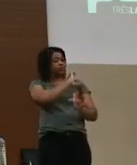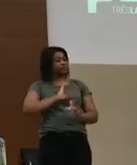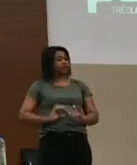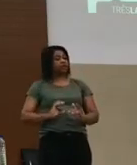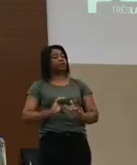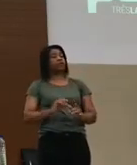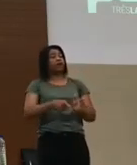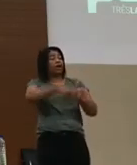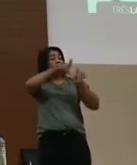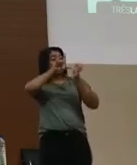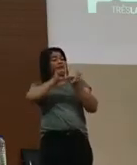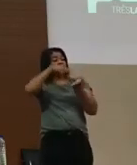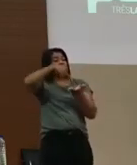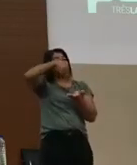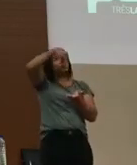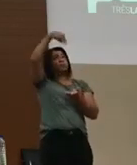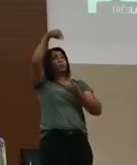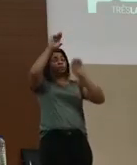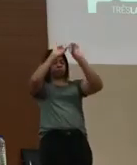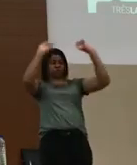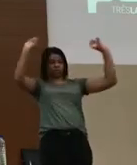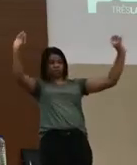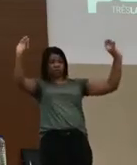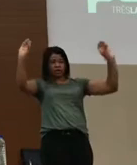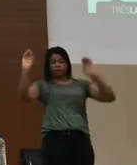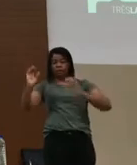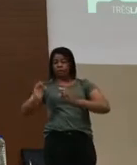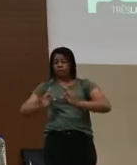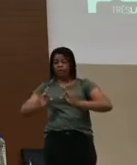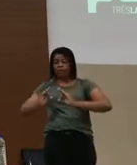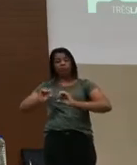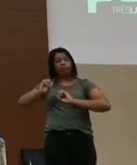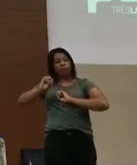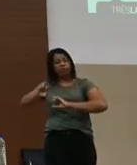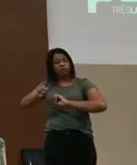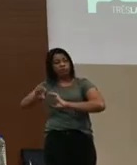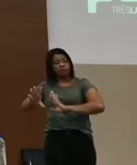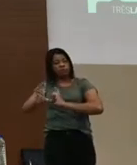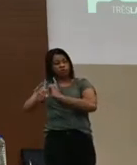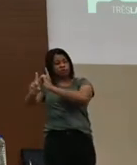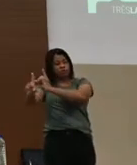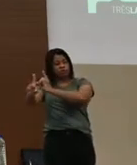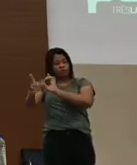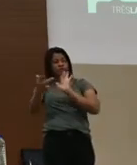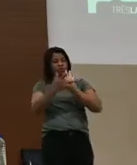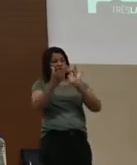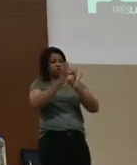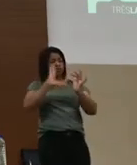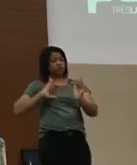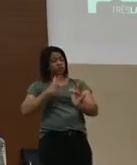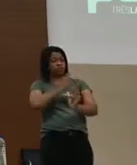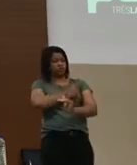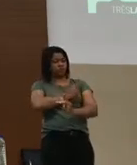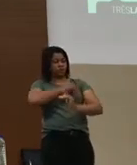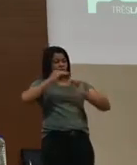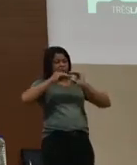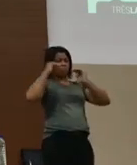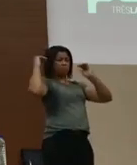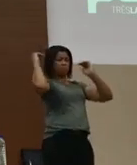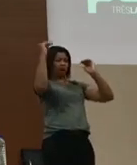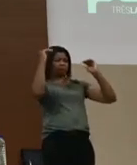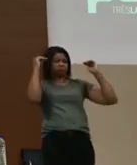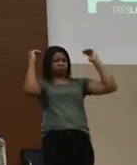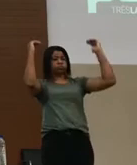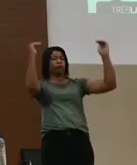discípulos, Jesus o Senhor, Jesus o Salvador, Jesus a autoridade. E o que eu achei